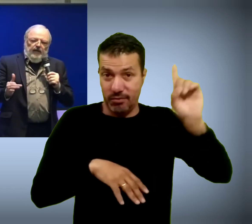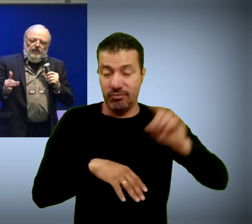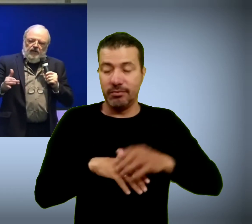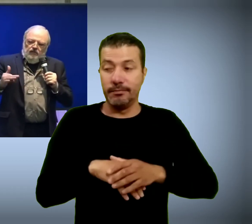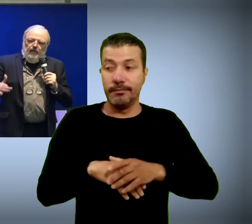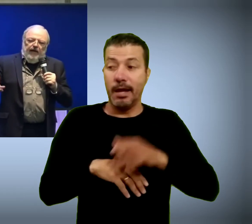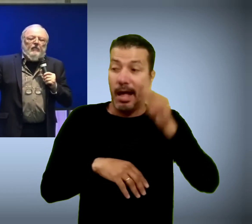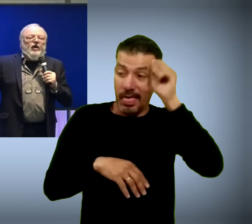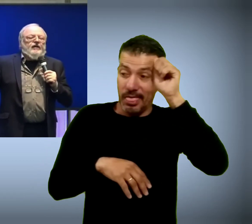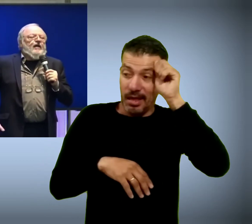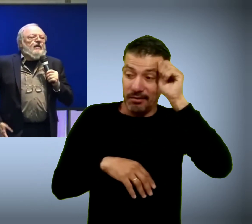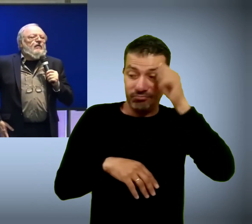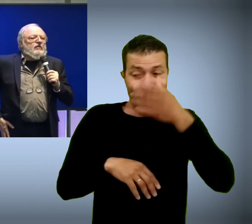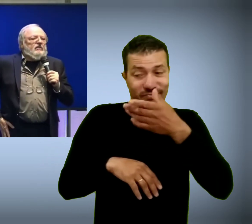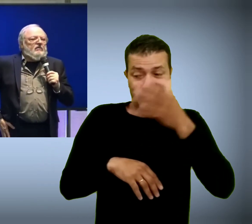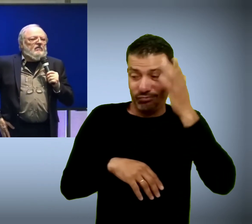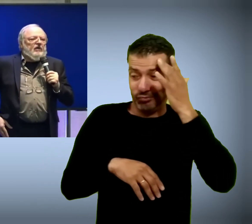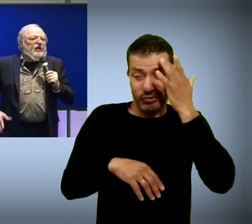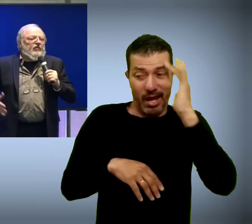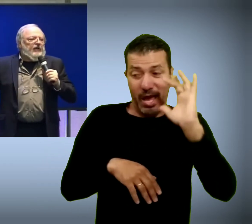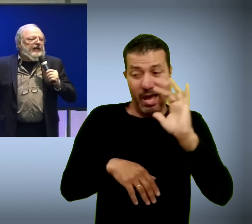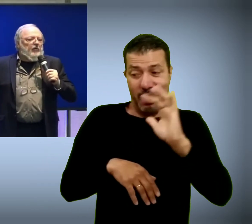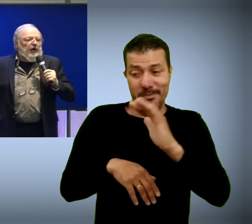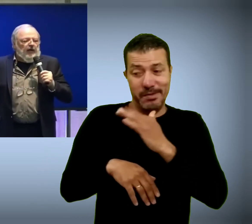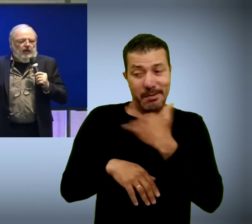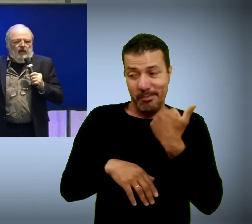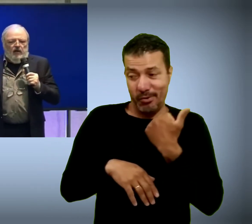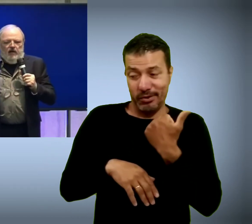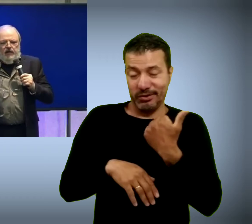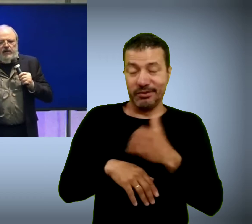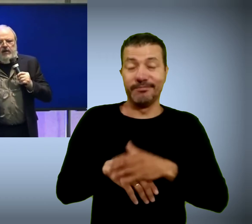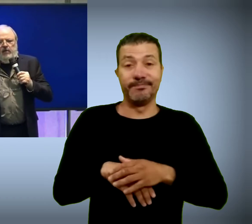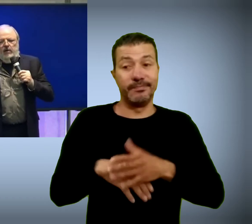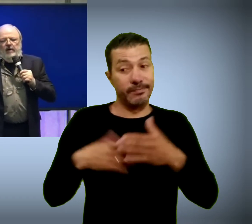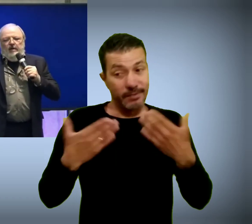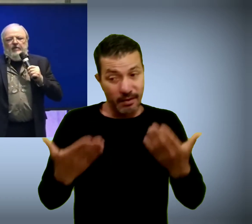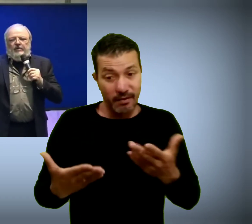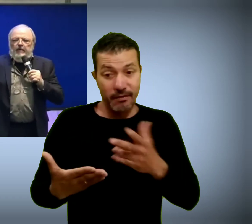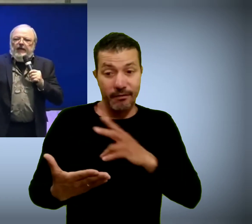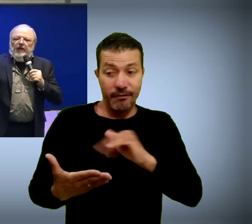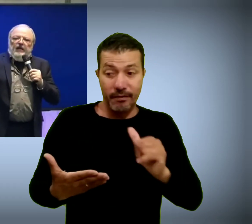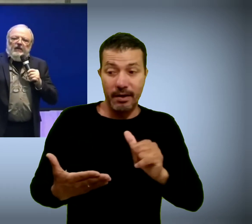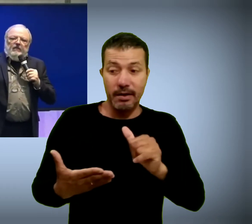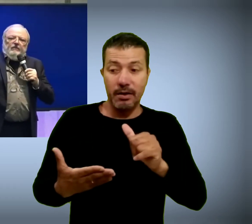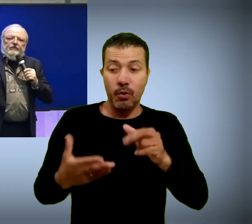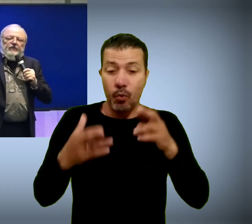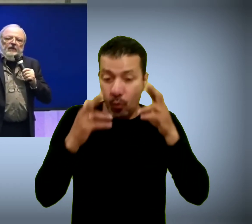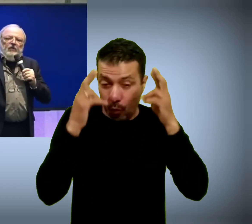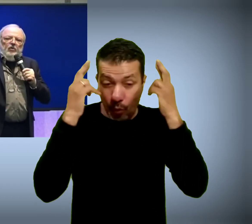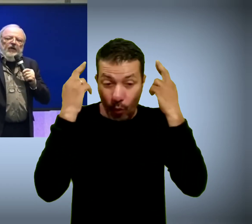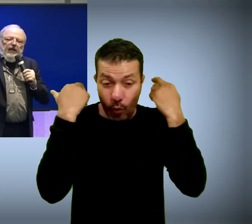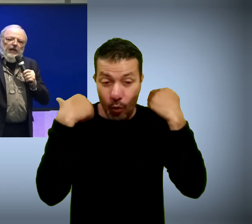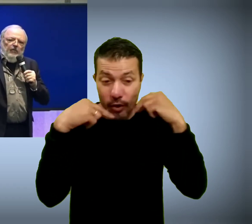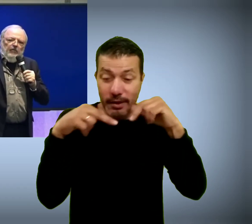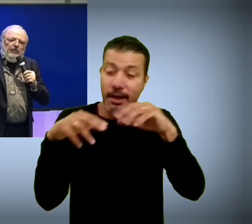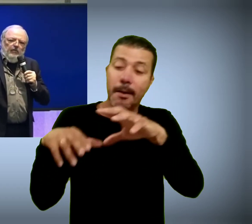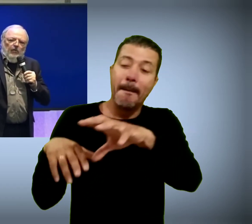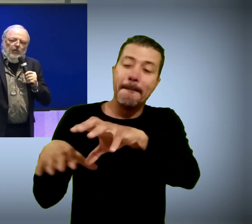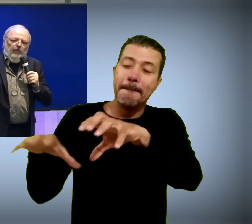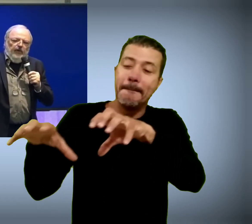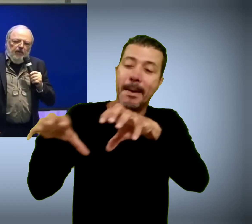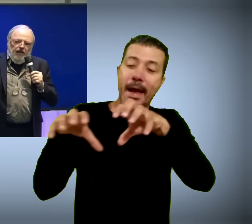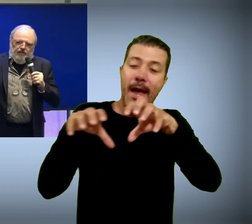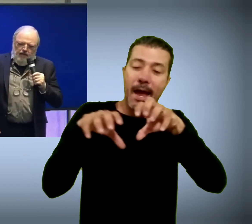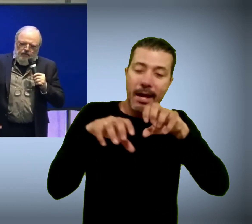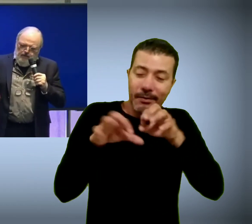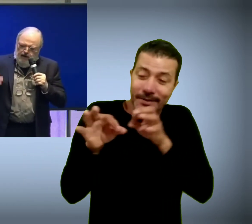Deus falou para Adão, você não sabe o que é a morte, né, Adão? Você nunca viu nada morrer. Então, chama aquele cordeirinho com o